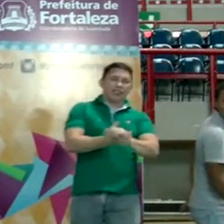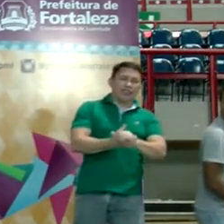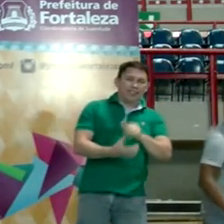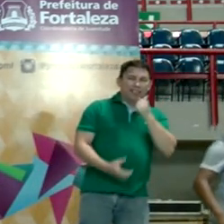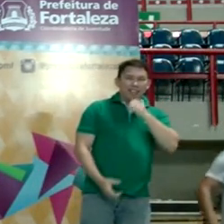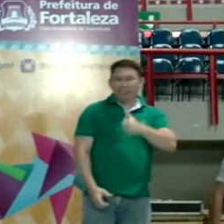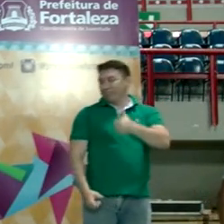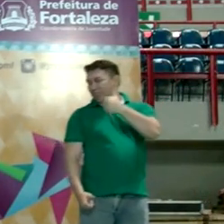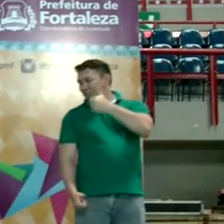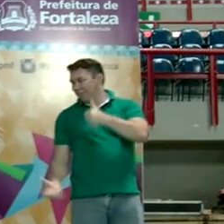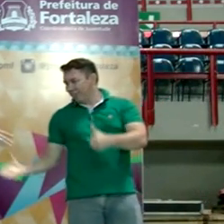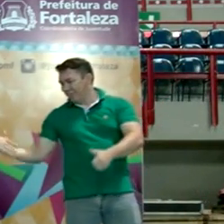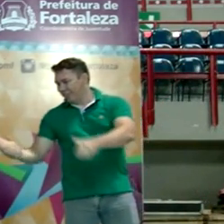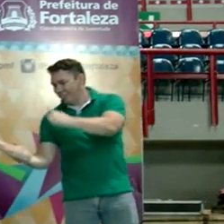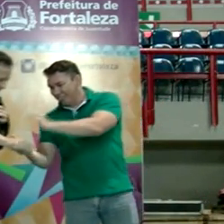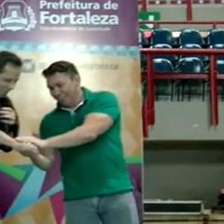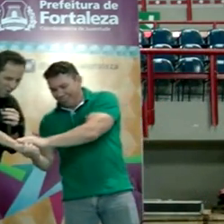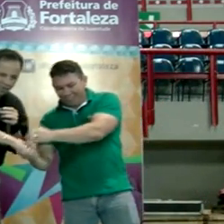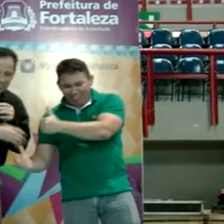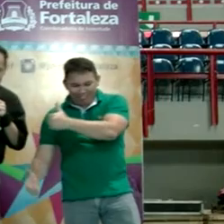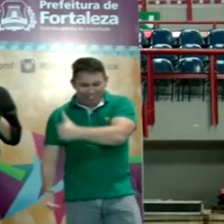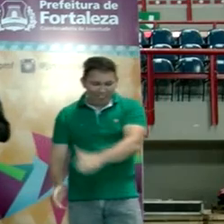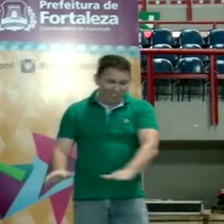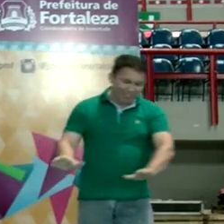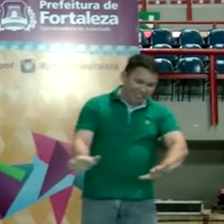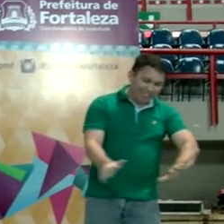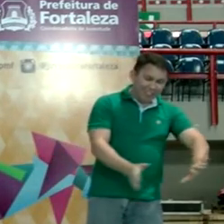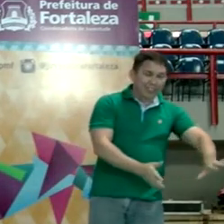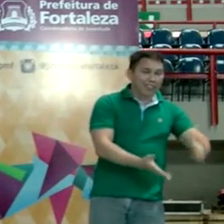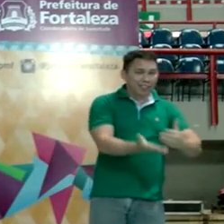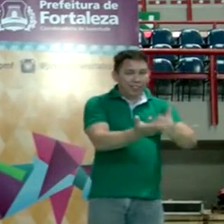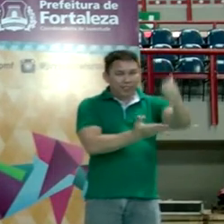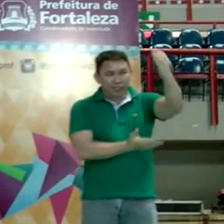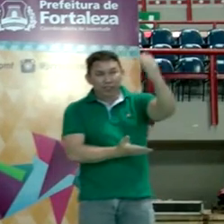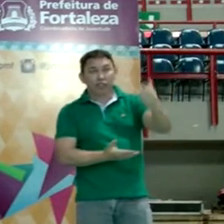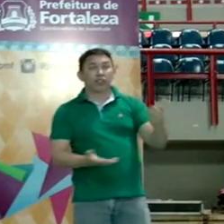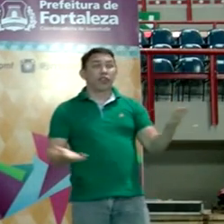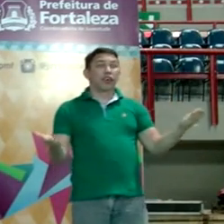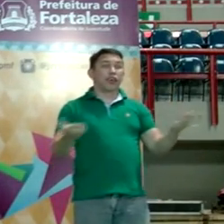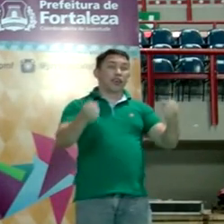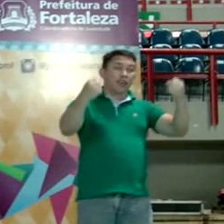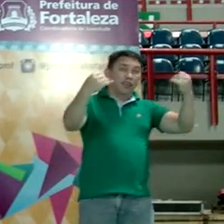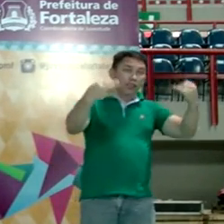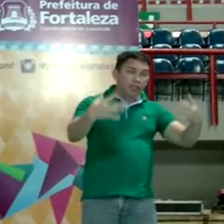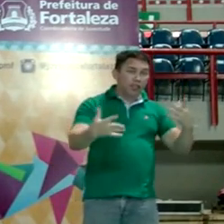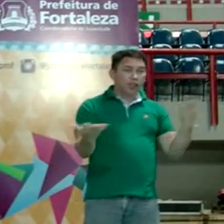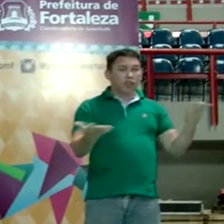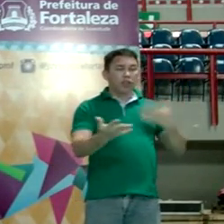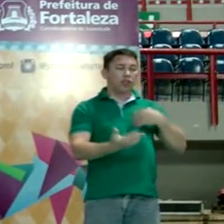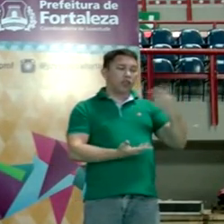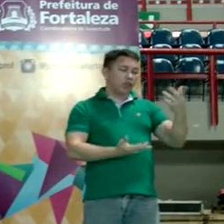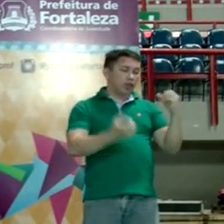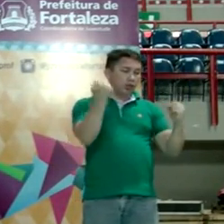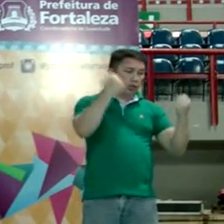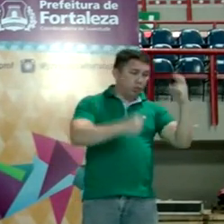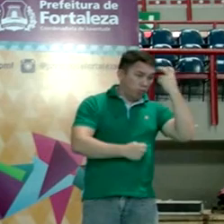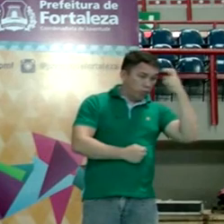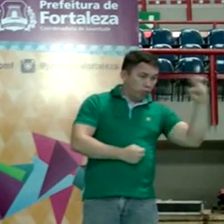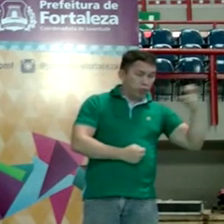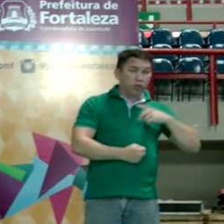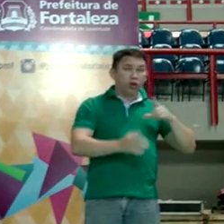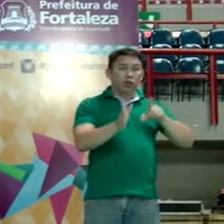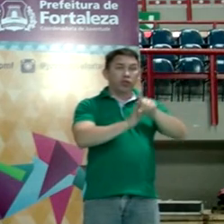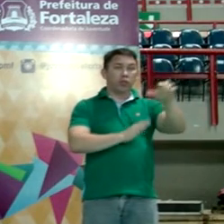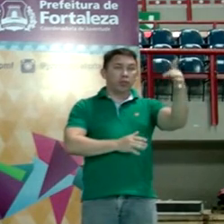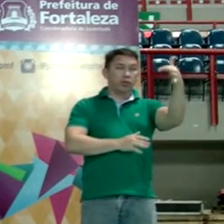Olha quem chegou aqui, meu amigo velho. Oh, rapaz, menino bom. Vamos lá. Já que a gente está falando de indústria cultural, vamos logo então para a